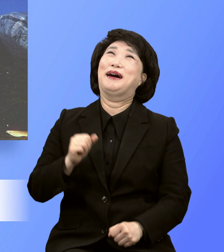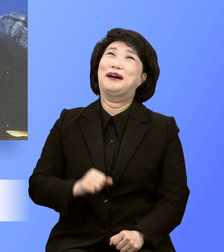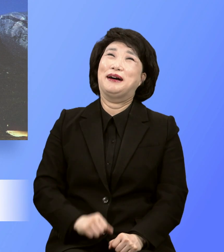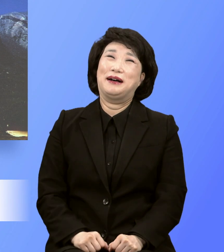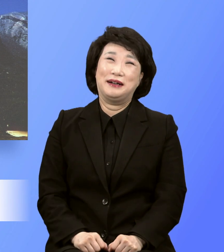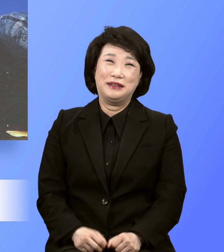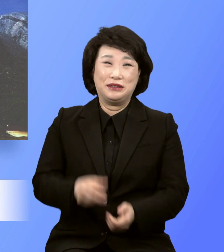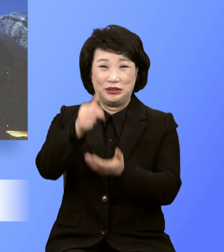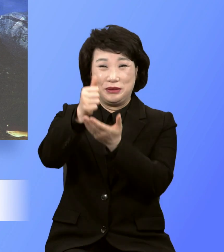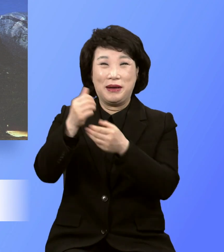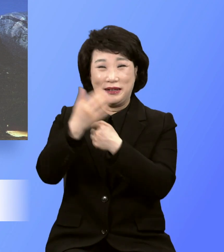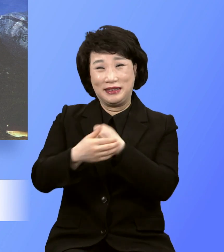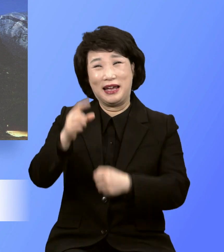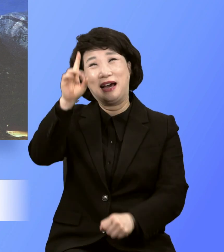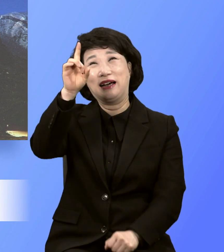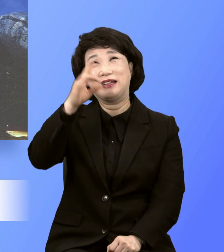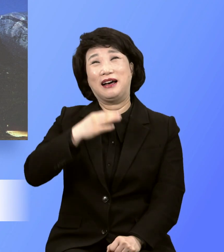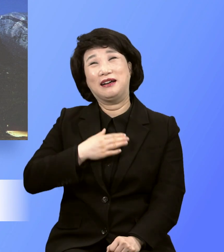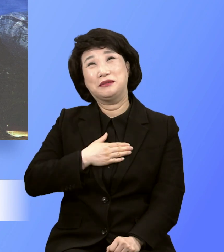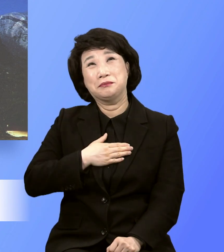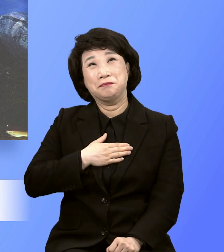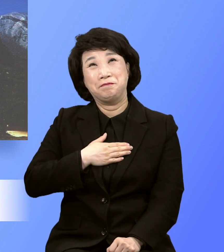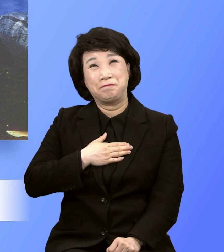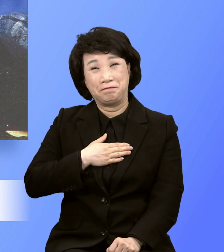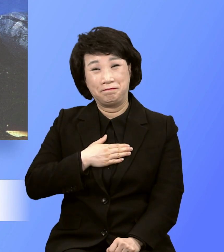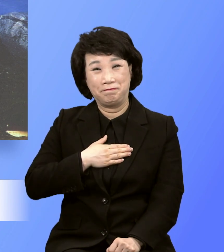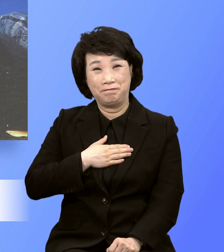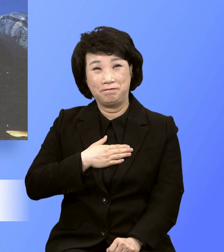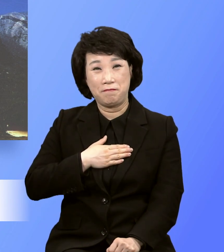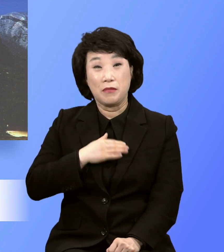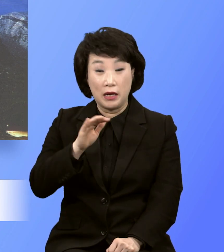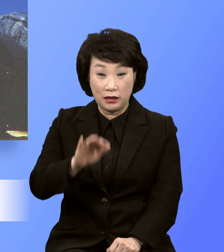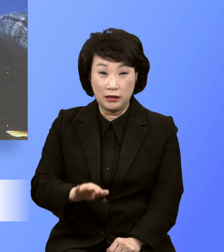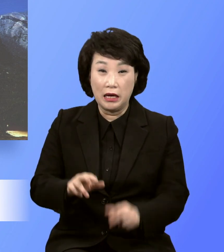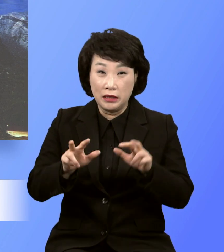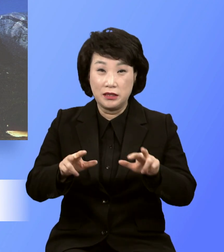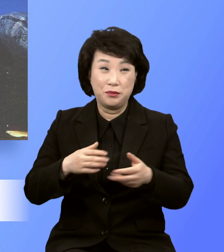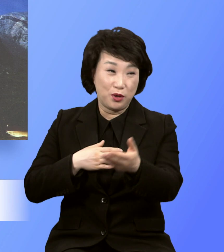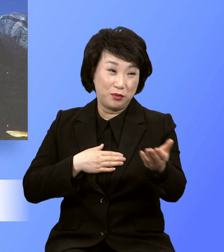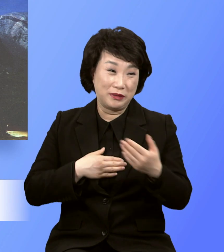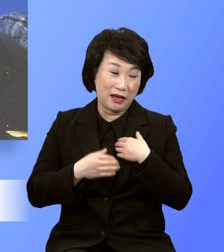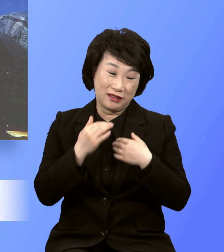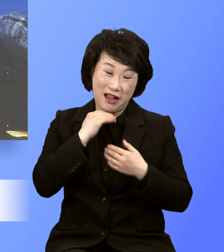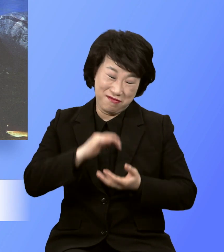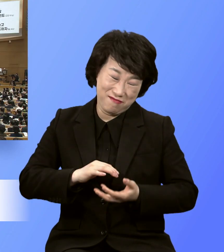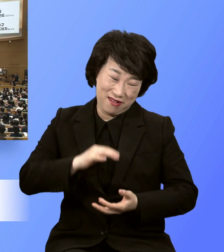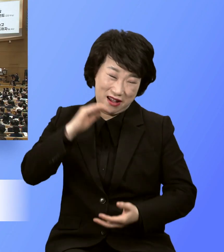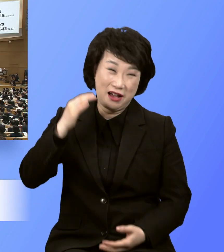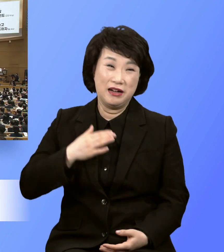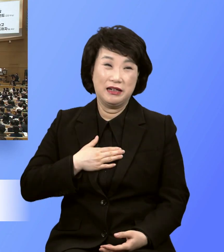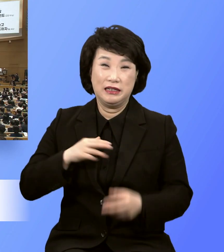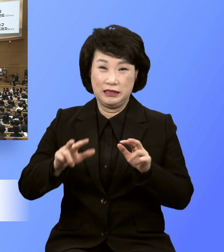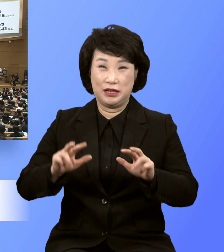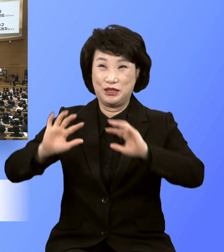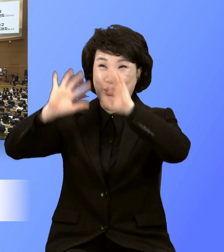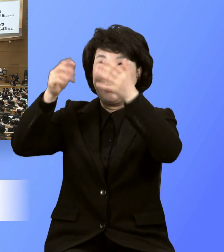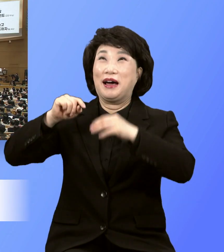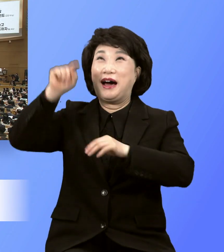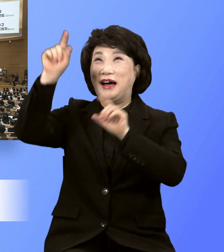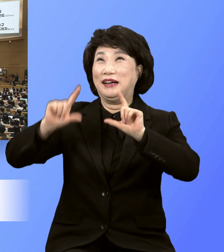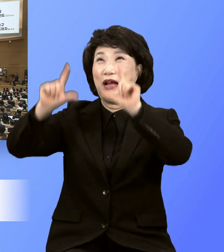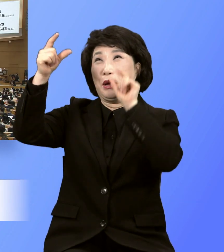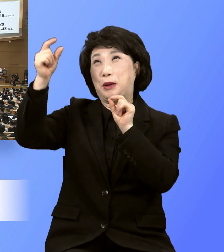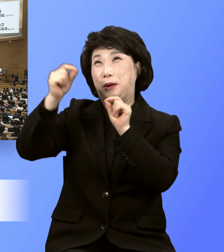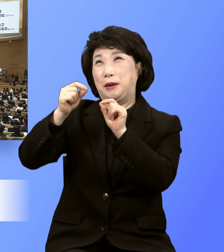은혜였구나. 주님의 은혜였구나. 예. 근데 지금은 나이가 먹어서 이제 천국 갈 날을 얼마